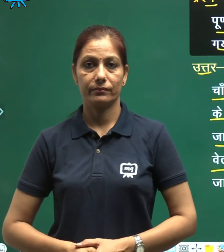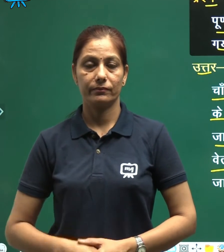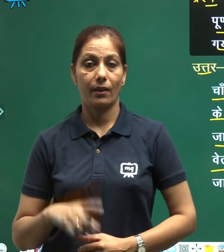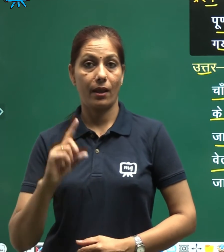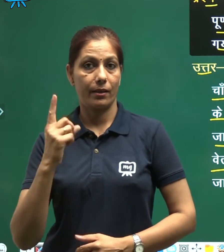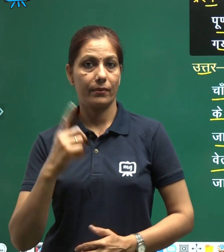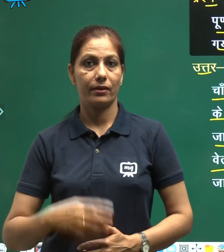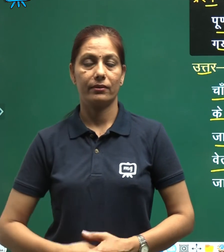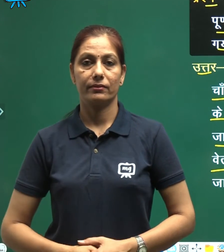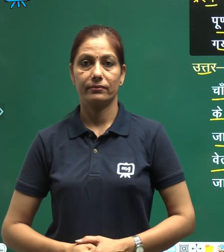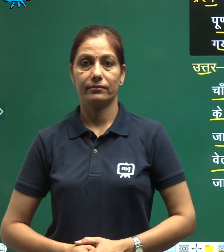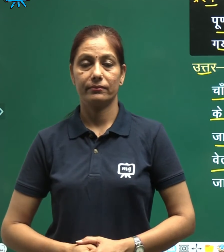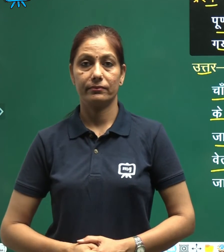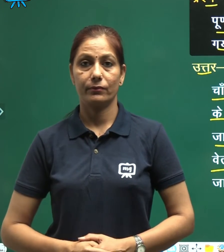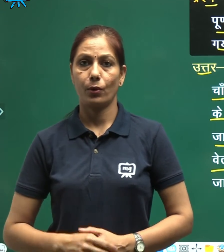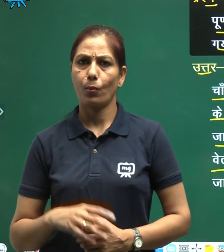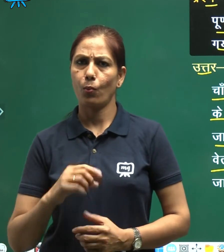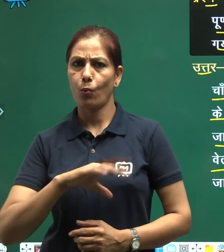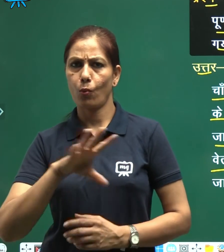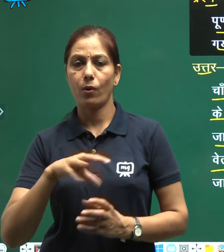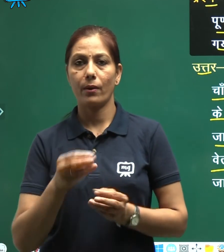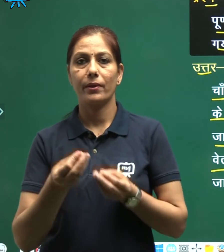एक बार पूरा मिलने के बाद